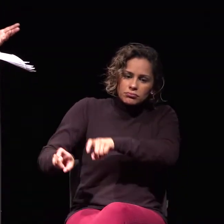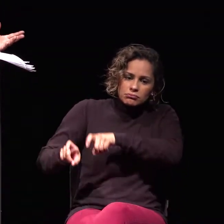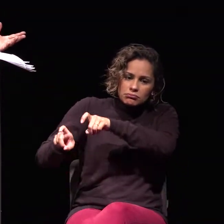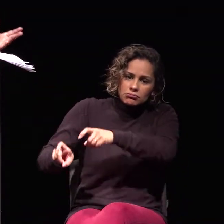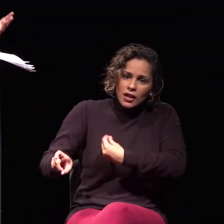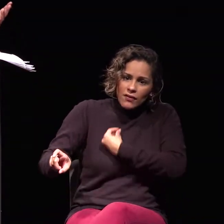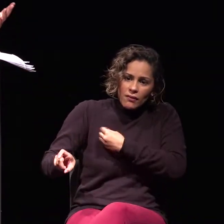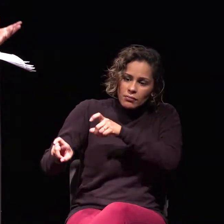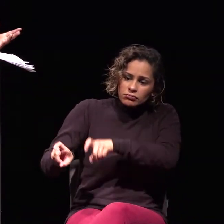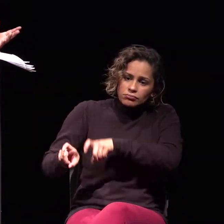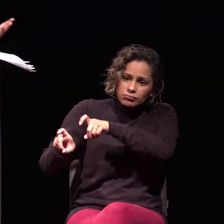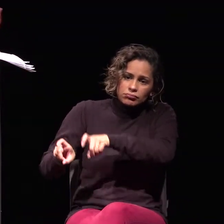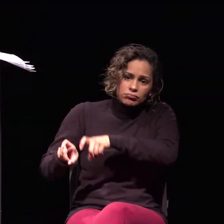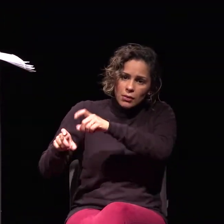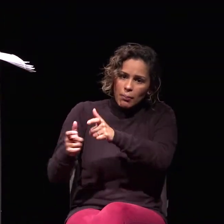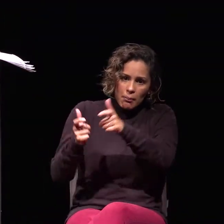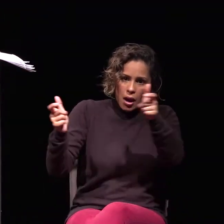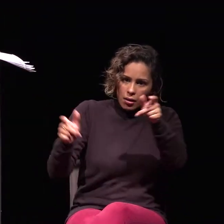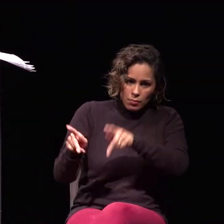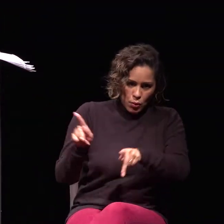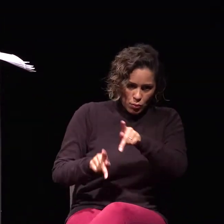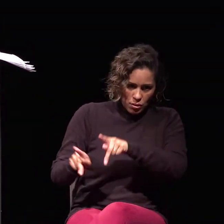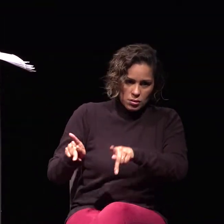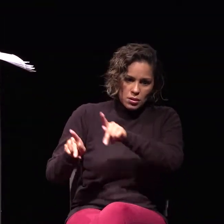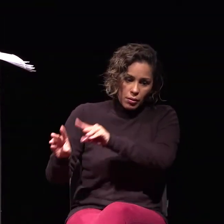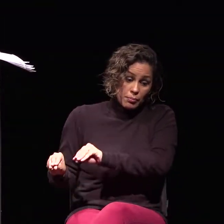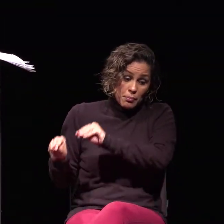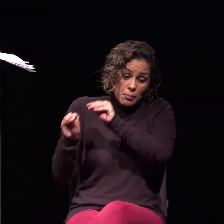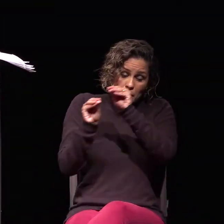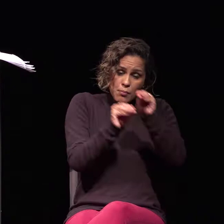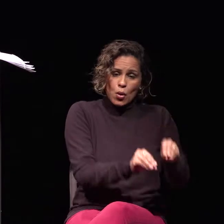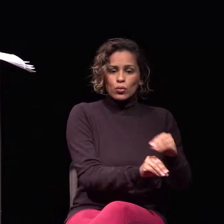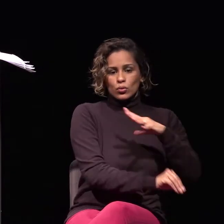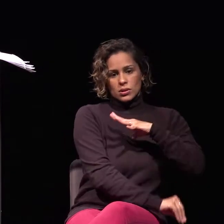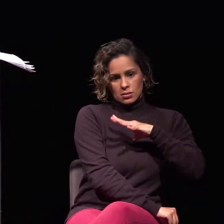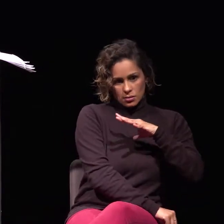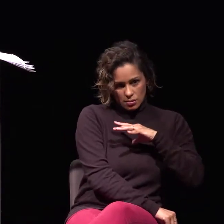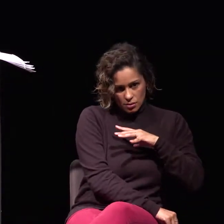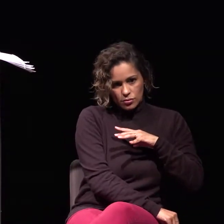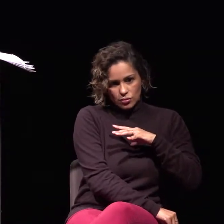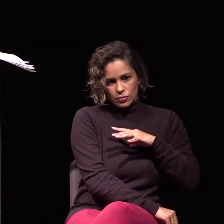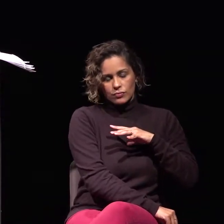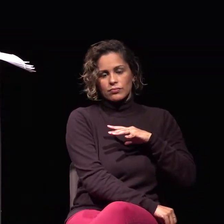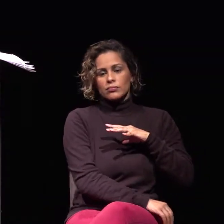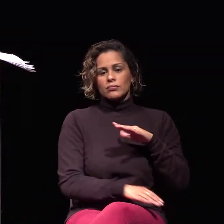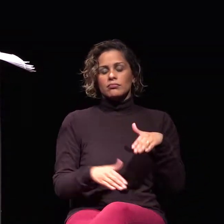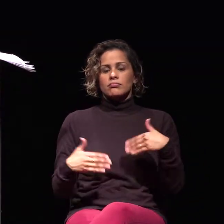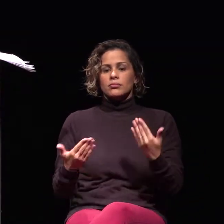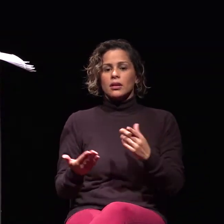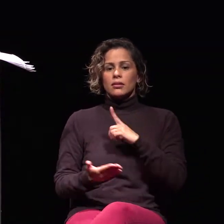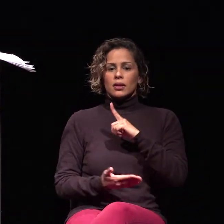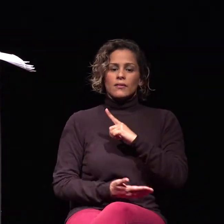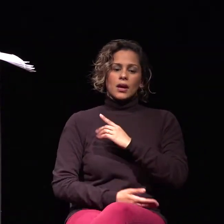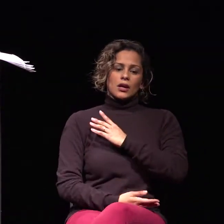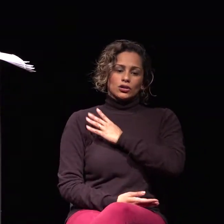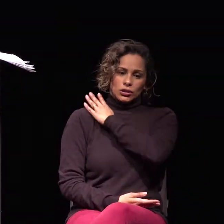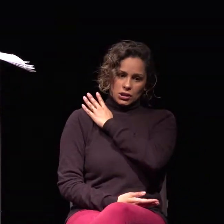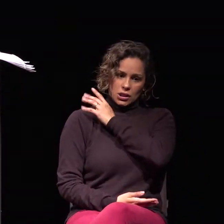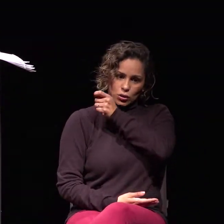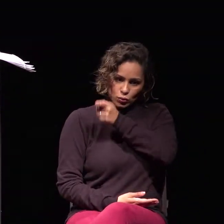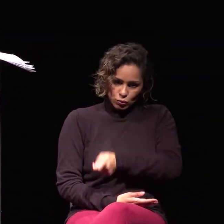da população ficava no campo, era rural. A ditadura quis tornar o Brasil um país,